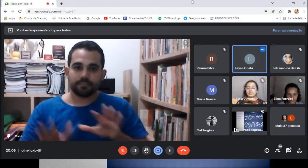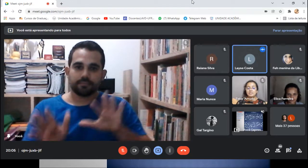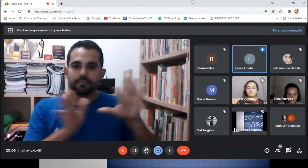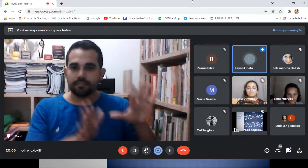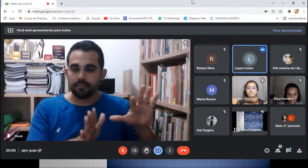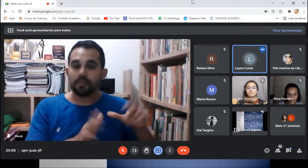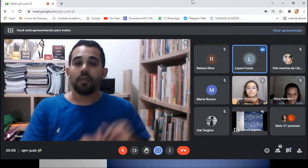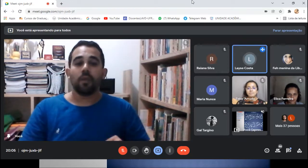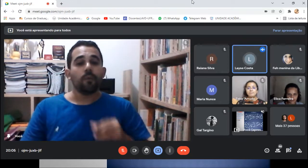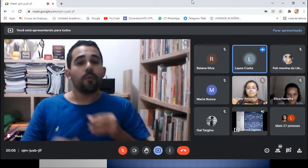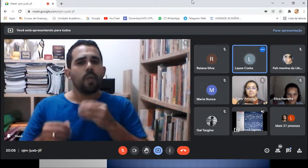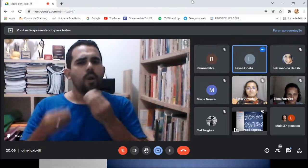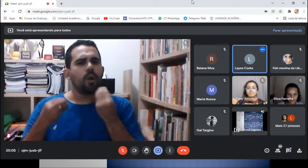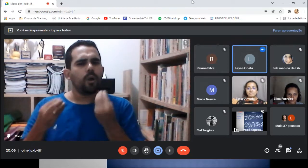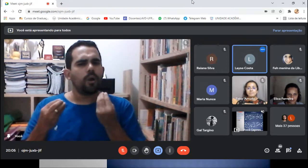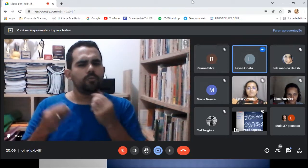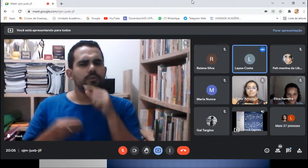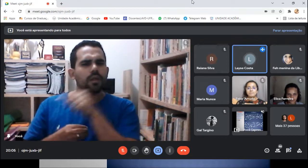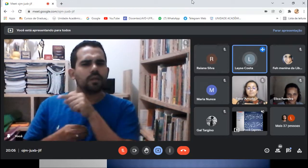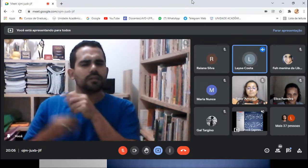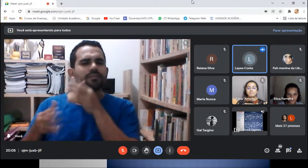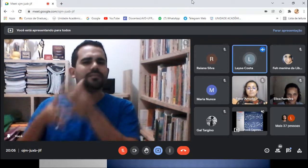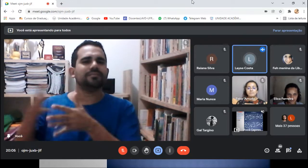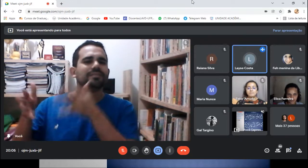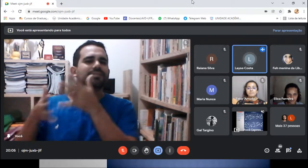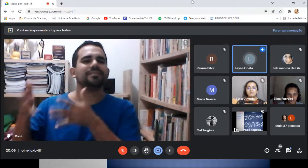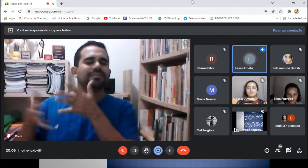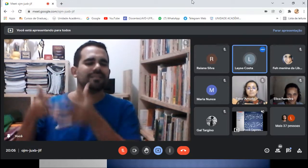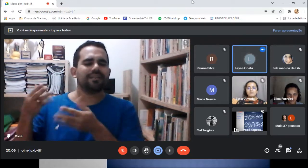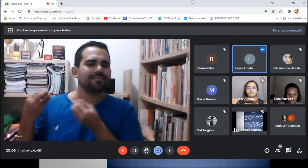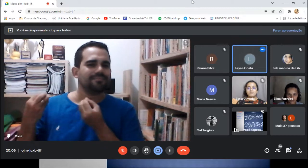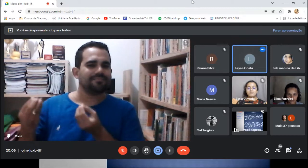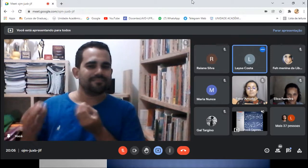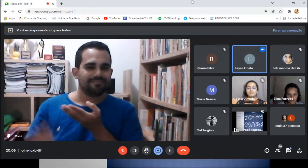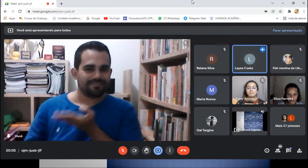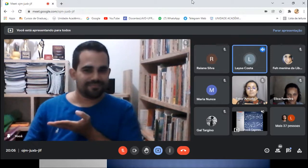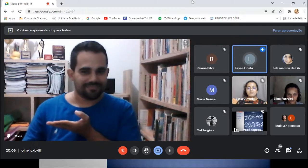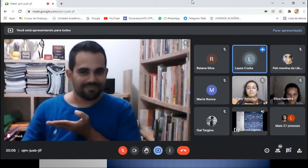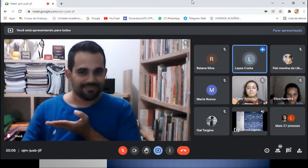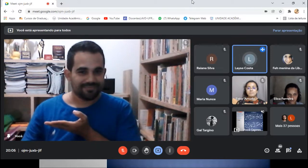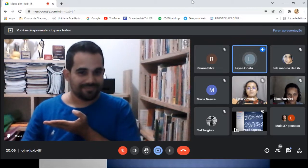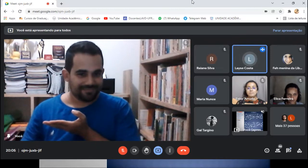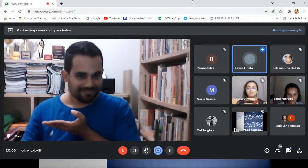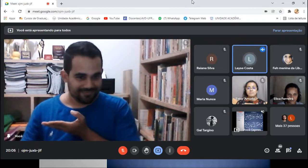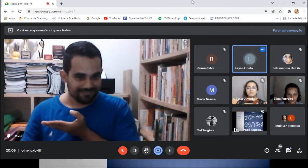Isso é o fonema, que está relacionado ao som. Em Libras, como é que seria?